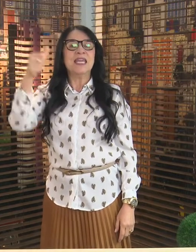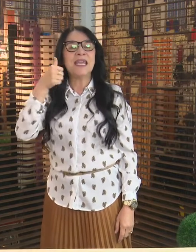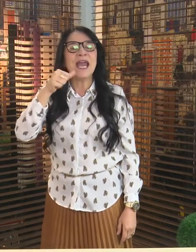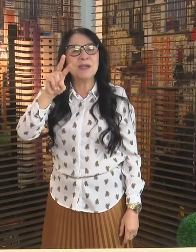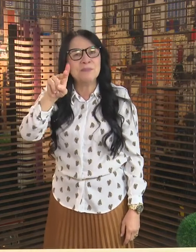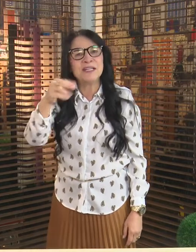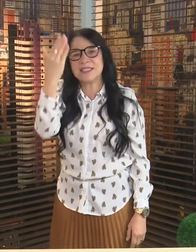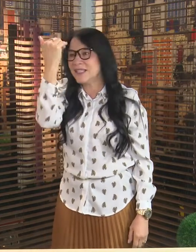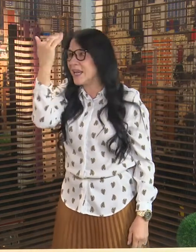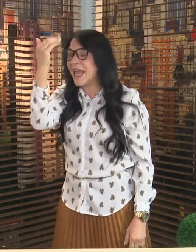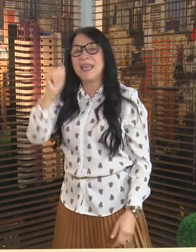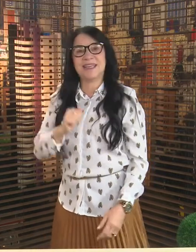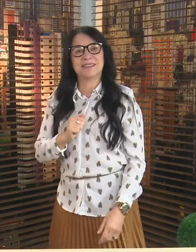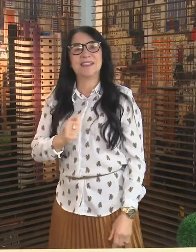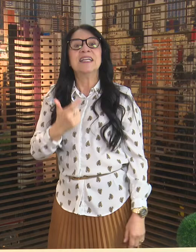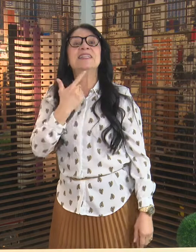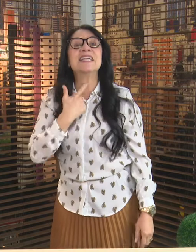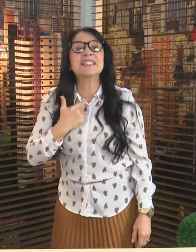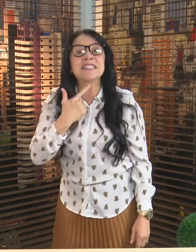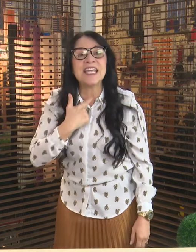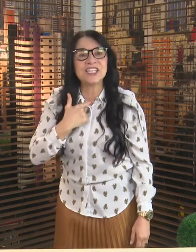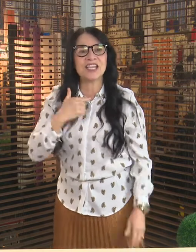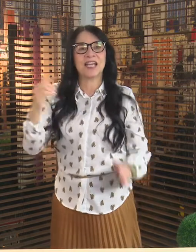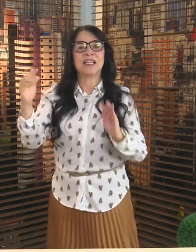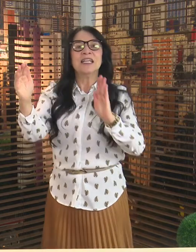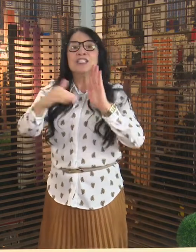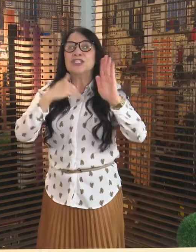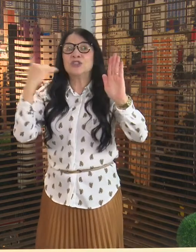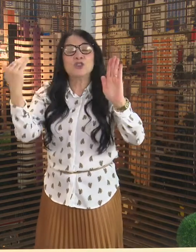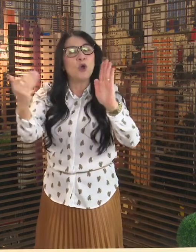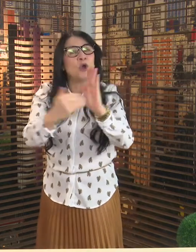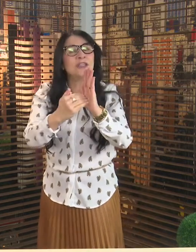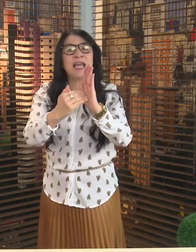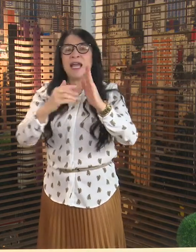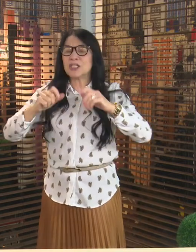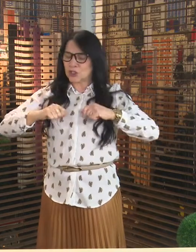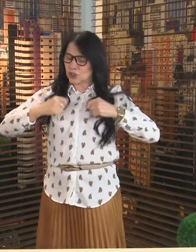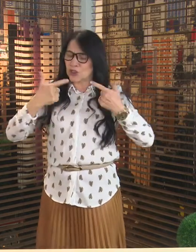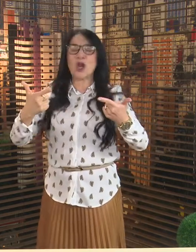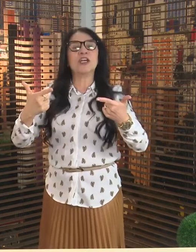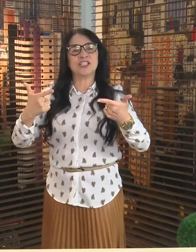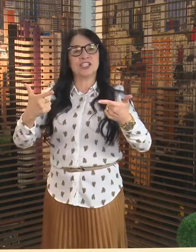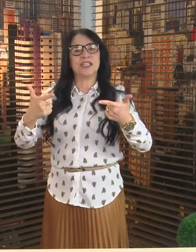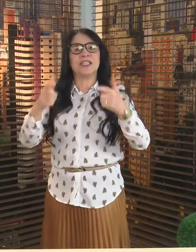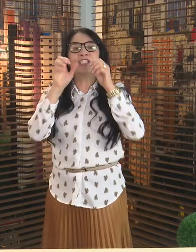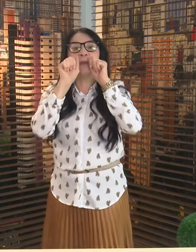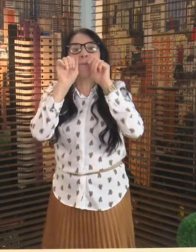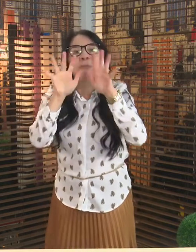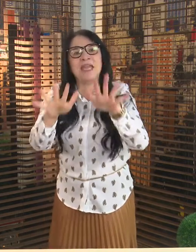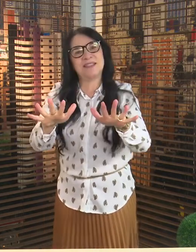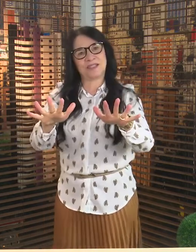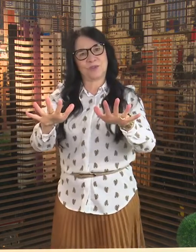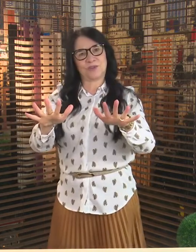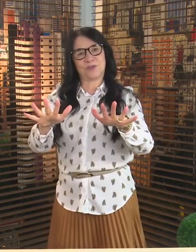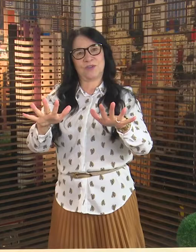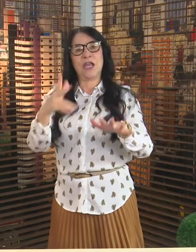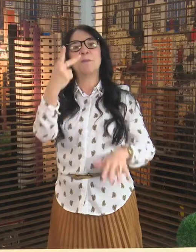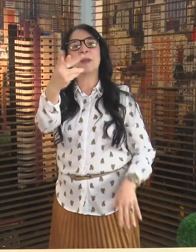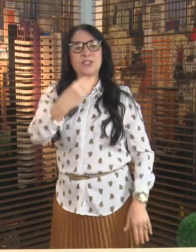E a irmã Cileia deseja toda sorte de bênçãos para